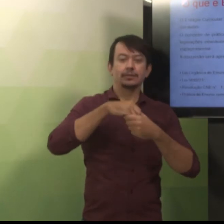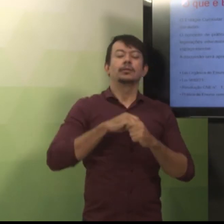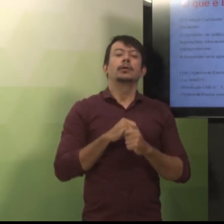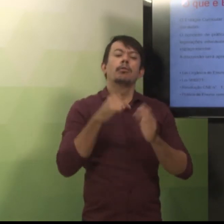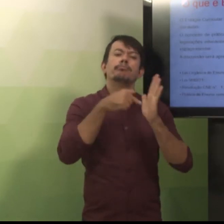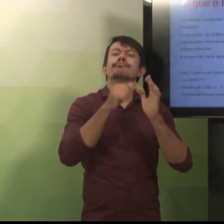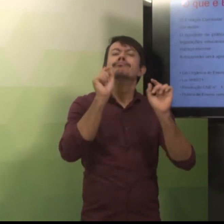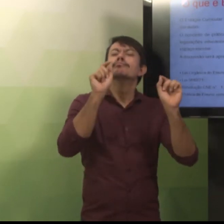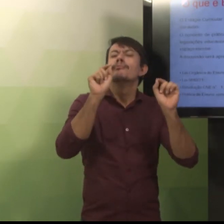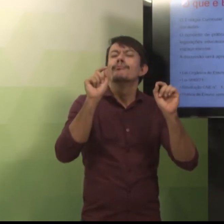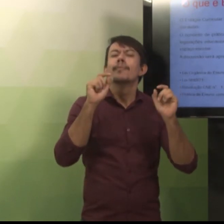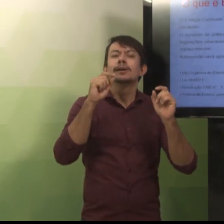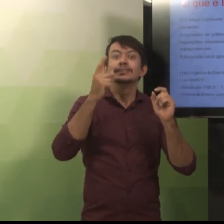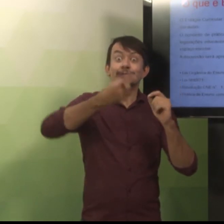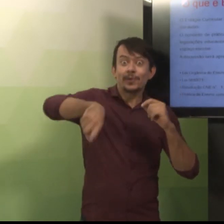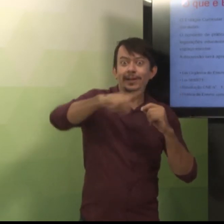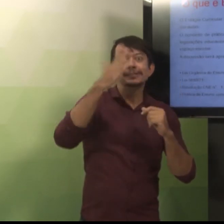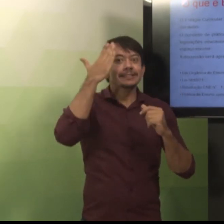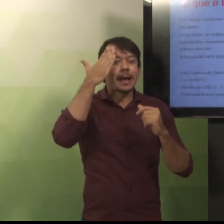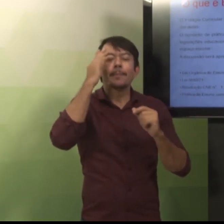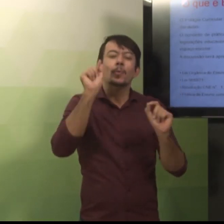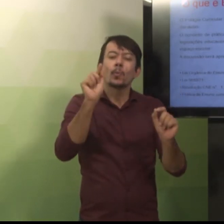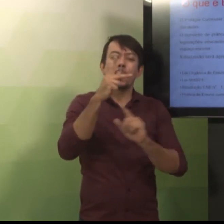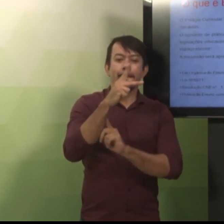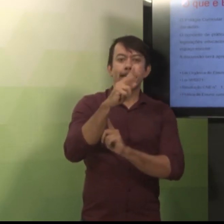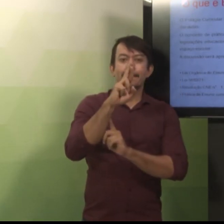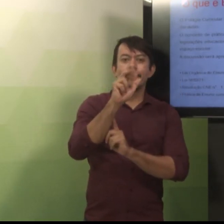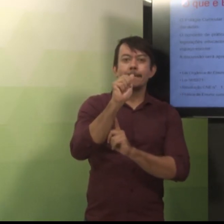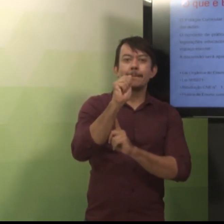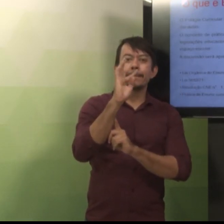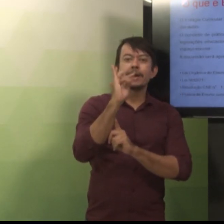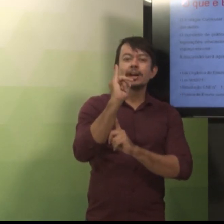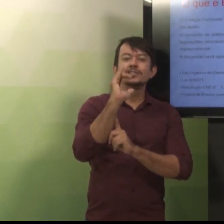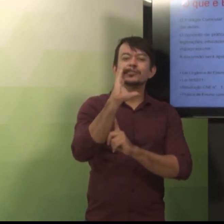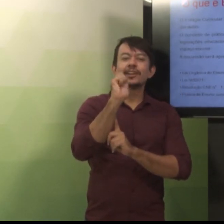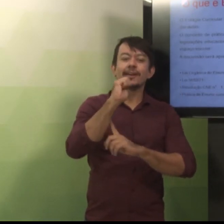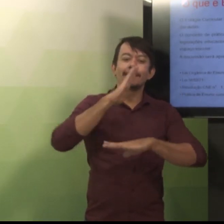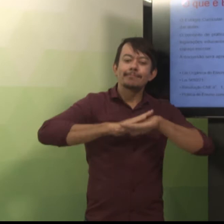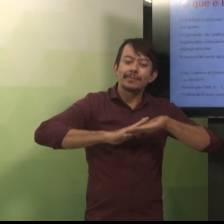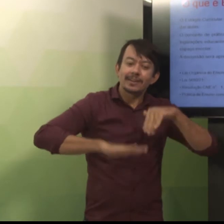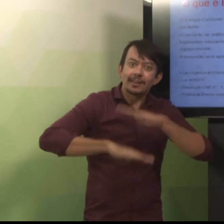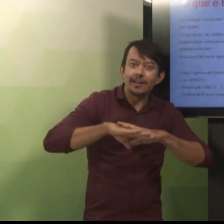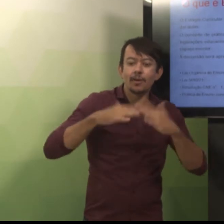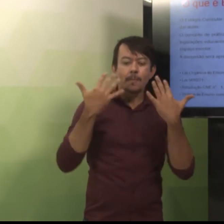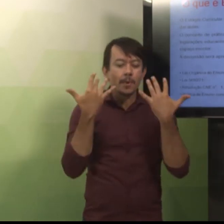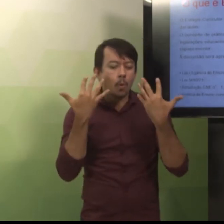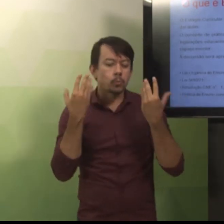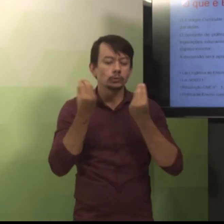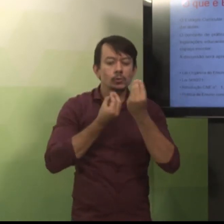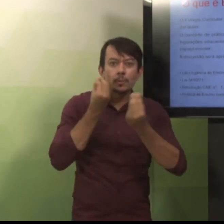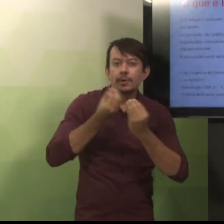Estágio curricular. O que significa? Então, vocês têm que saber que a